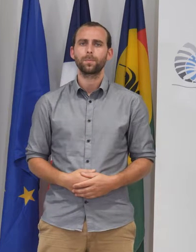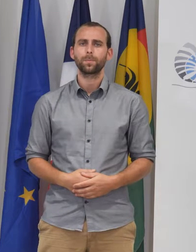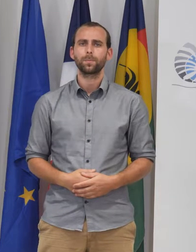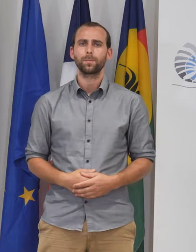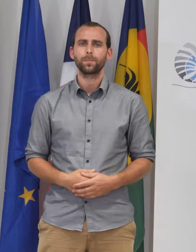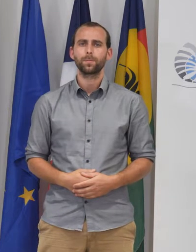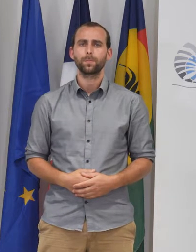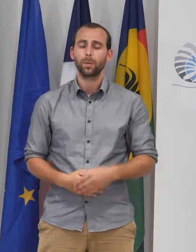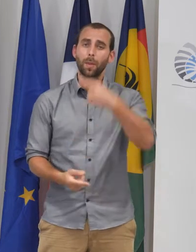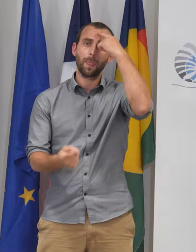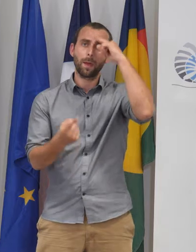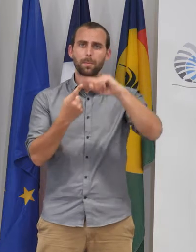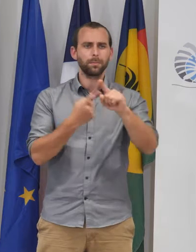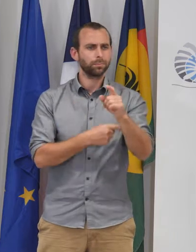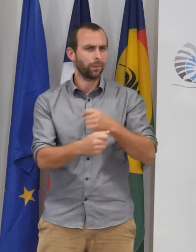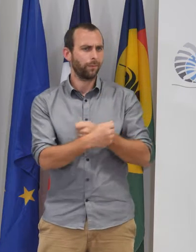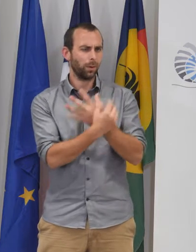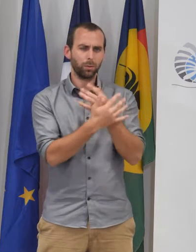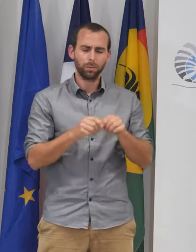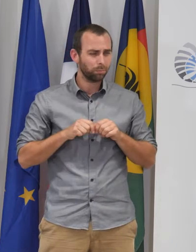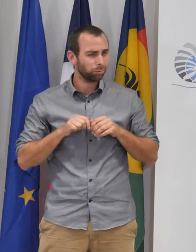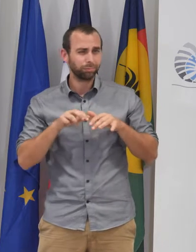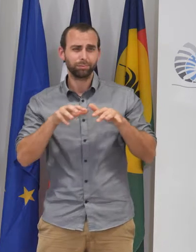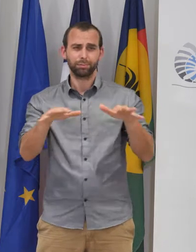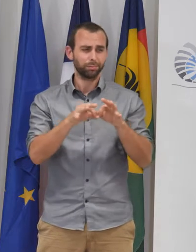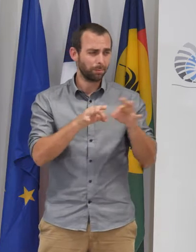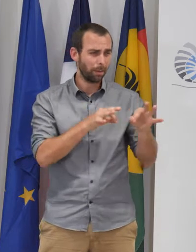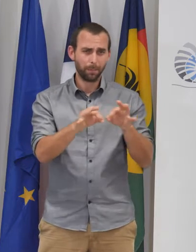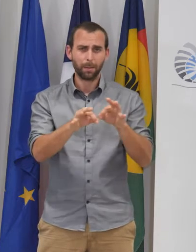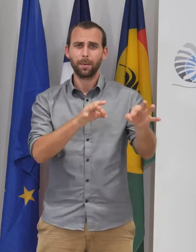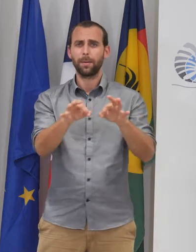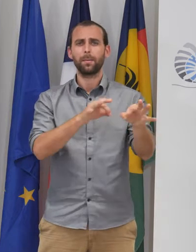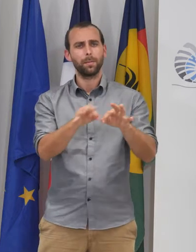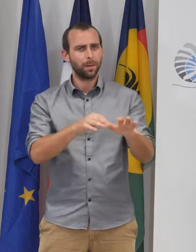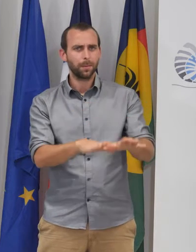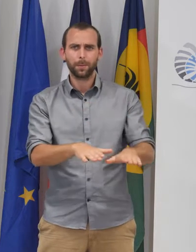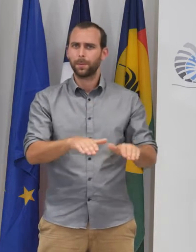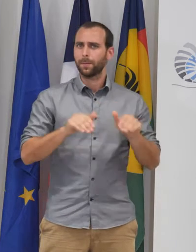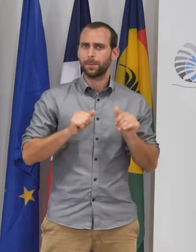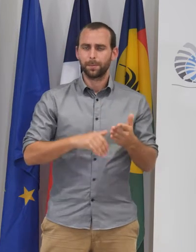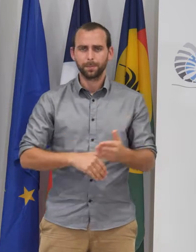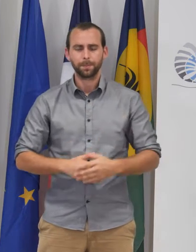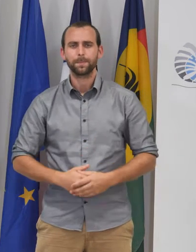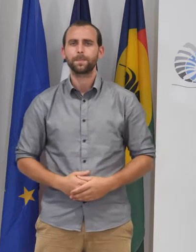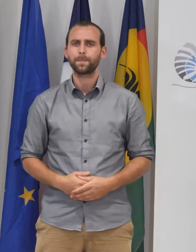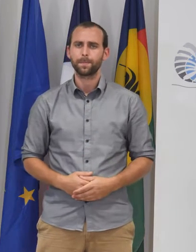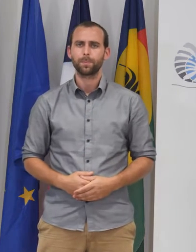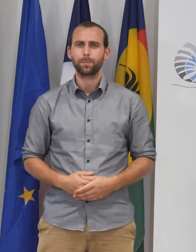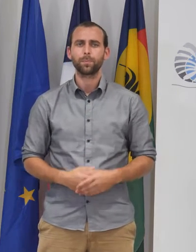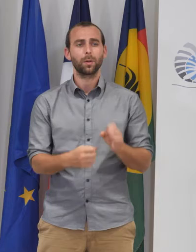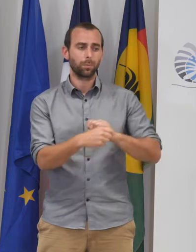Il vise à freiner encore davantage la chaîne de transmission et donc de contamination du